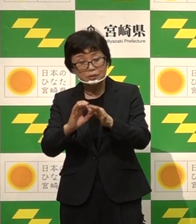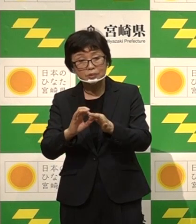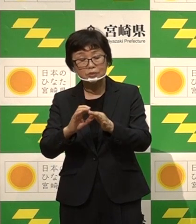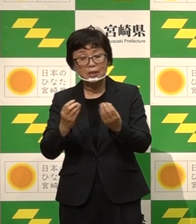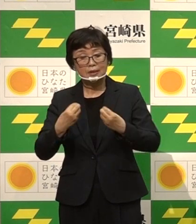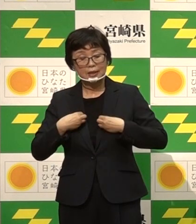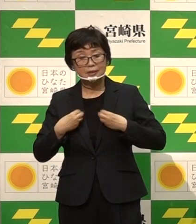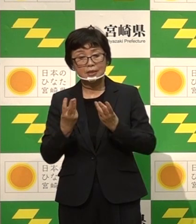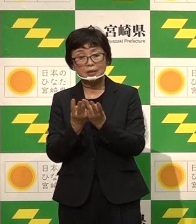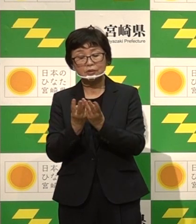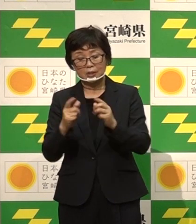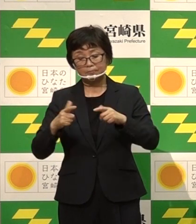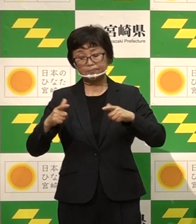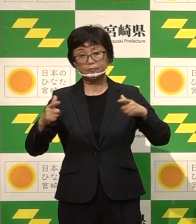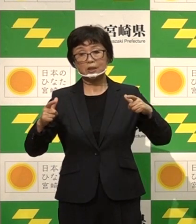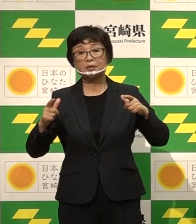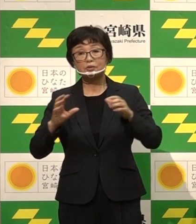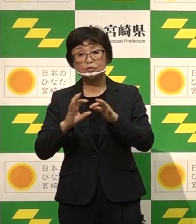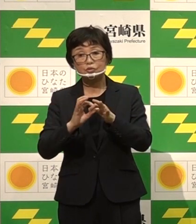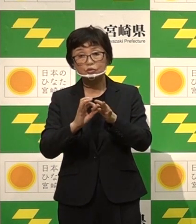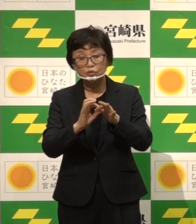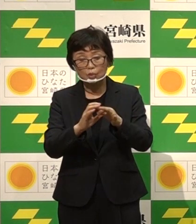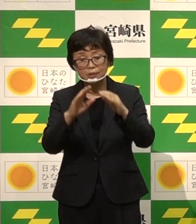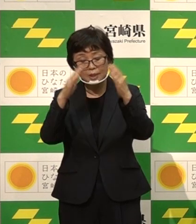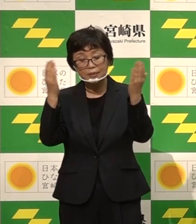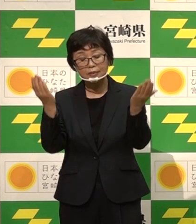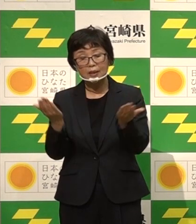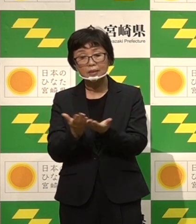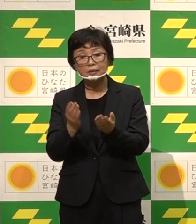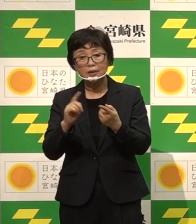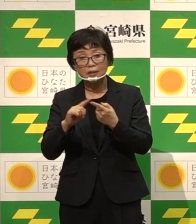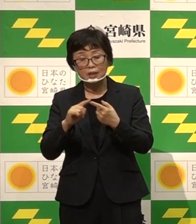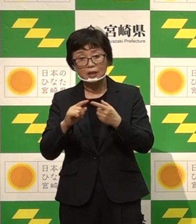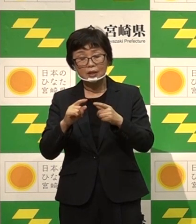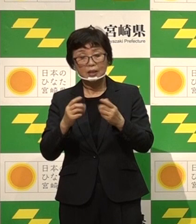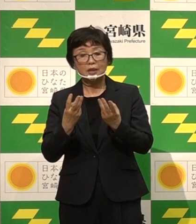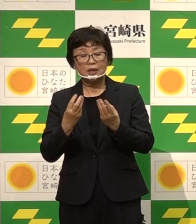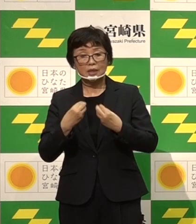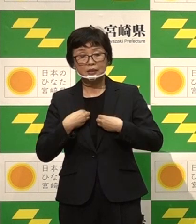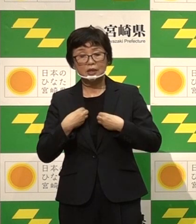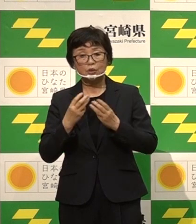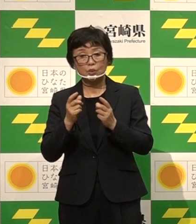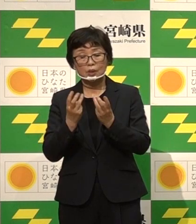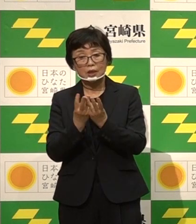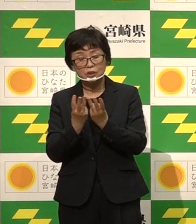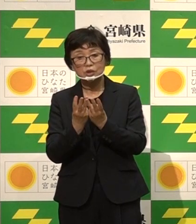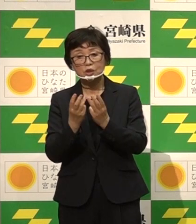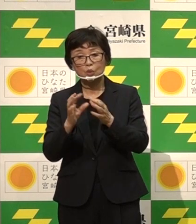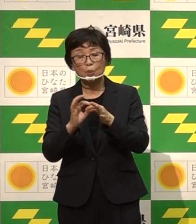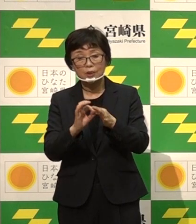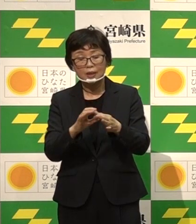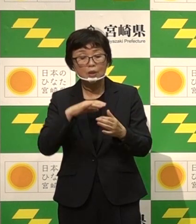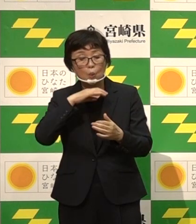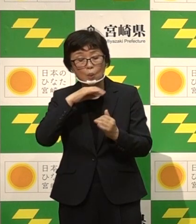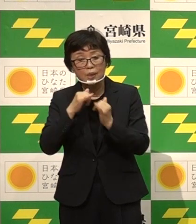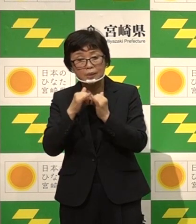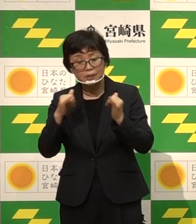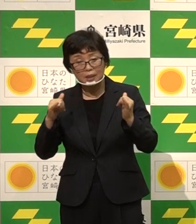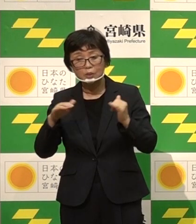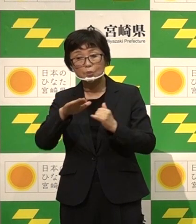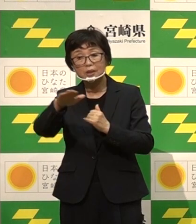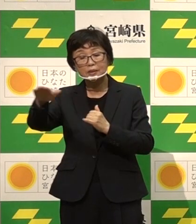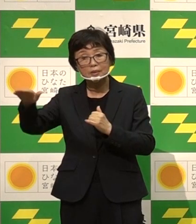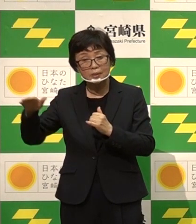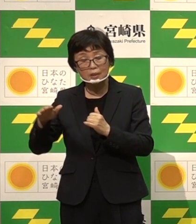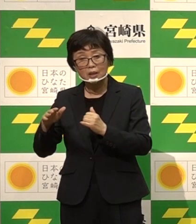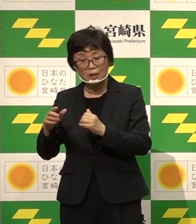が続けば、全体的な感染者数の拡大に伴い、先ほど見ていただきましたように高齢者層への感